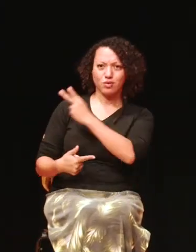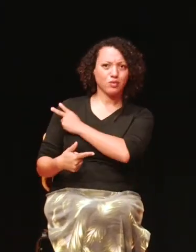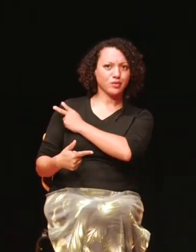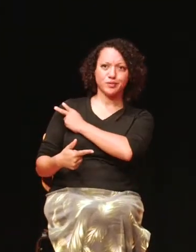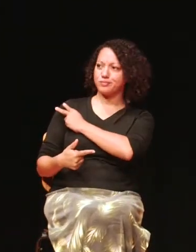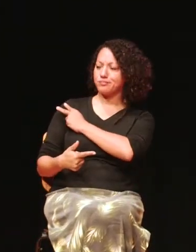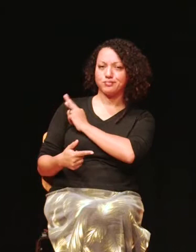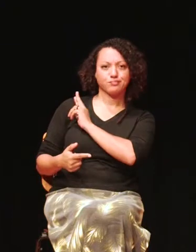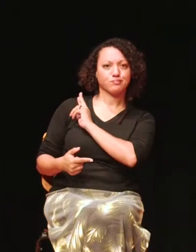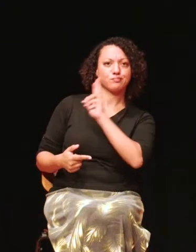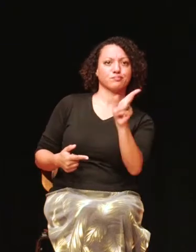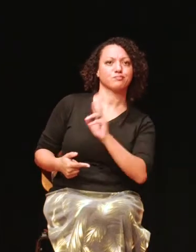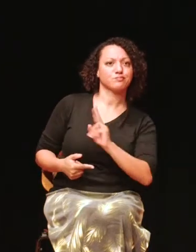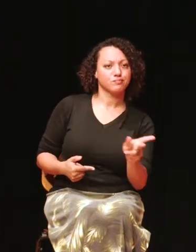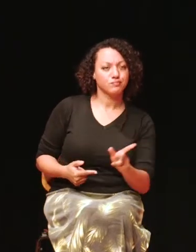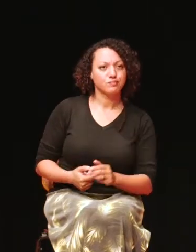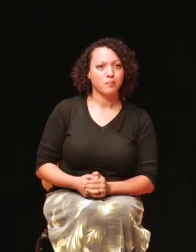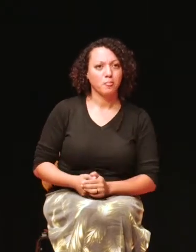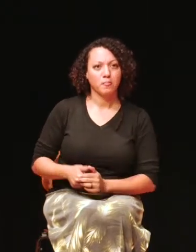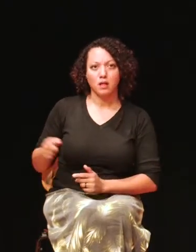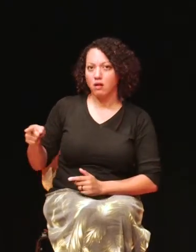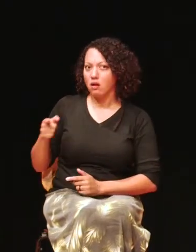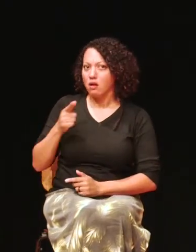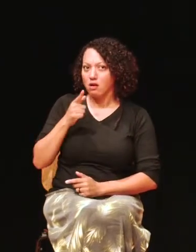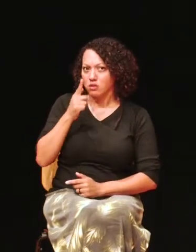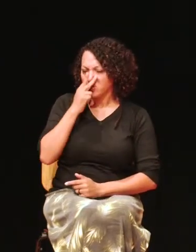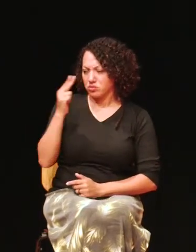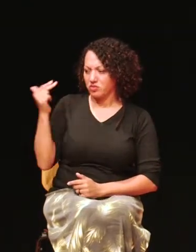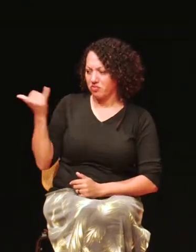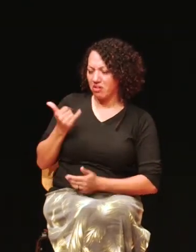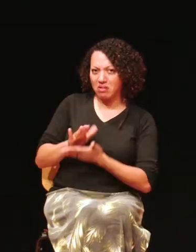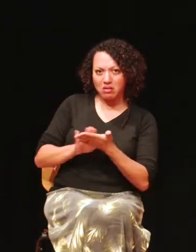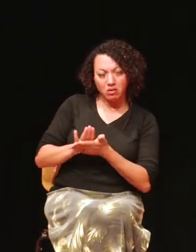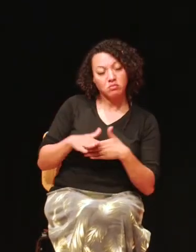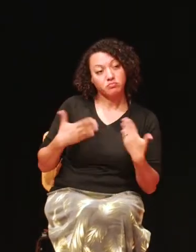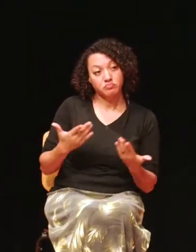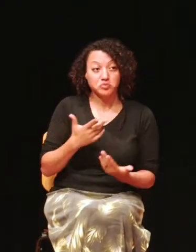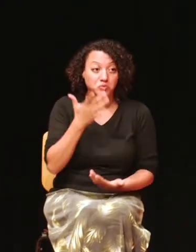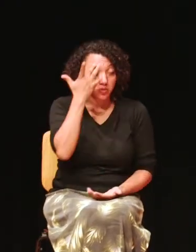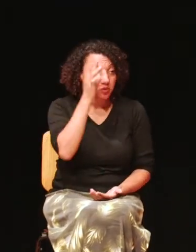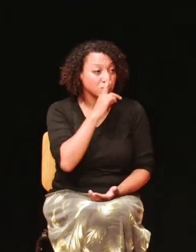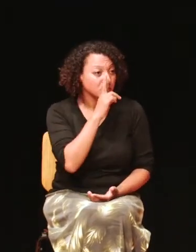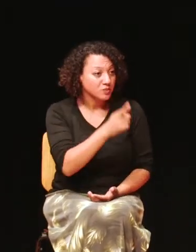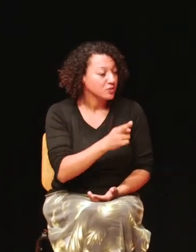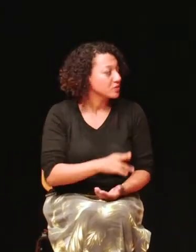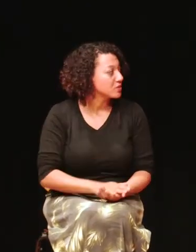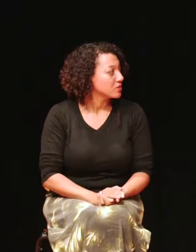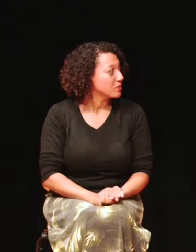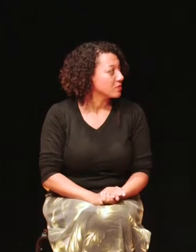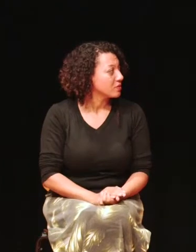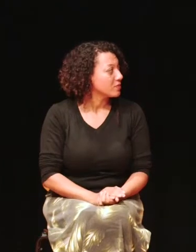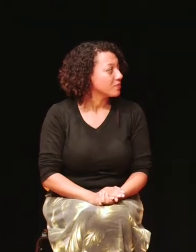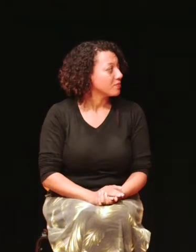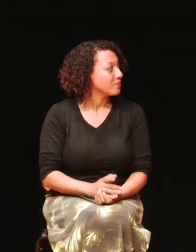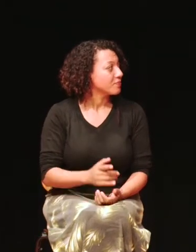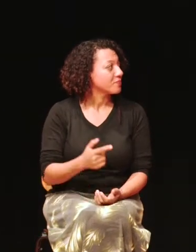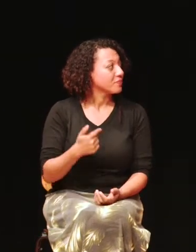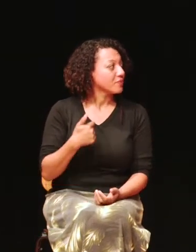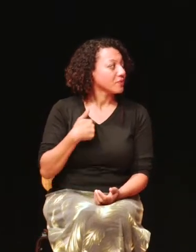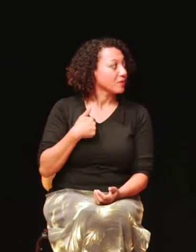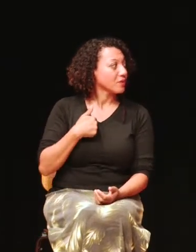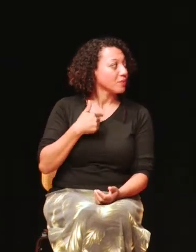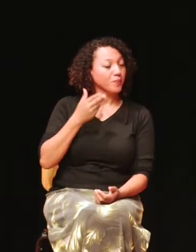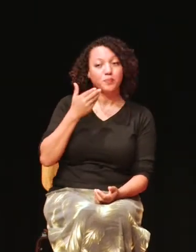non tenga nada a dizer per noi. Non so se io rispondi. Nesse sentido, eu até tenho uma